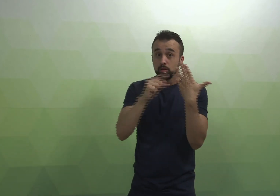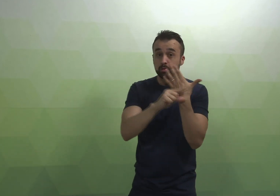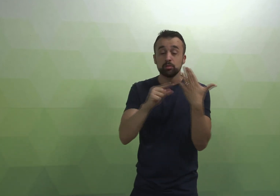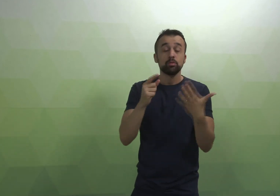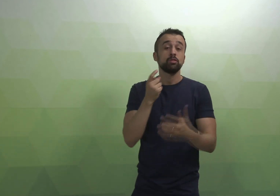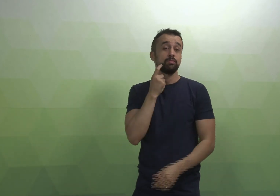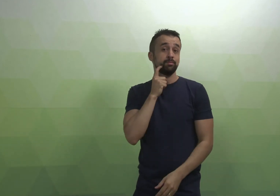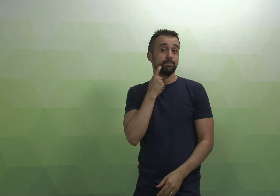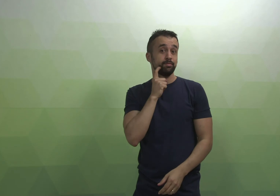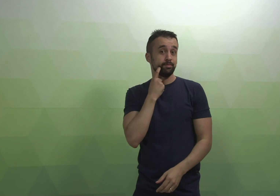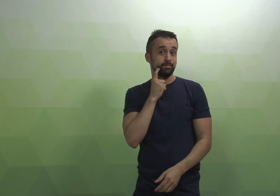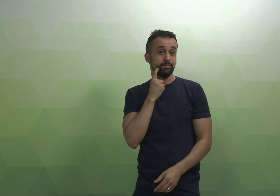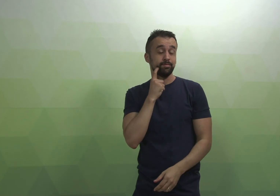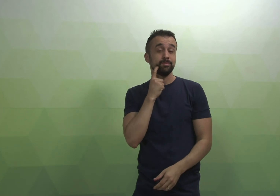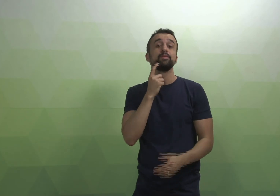A autora Brito